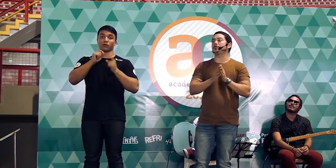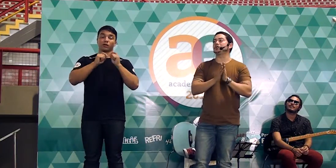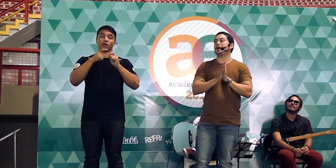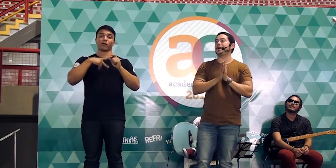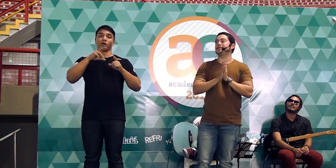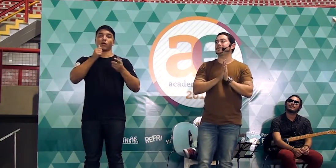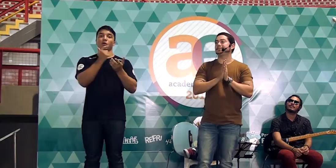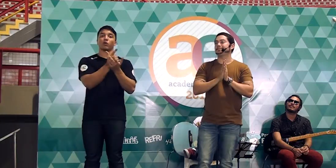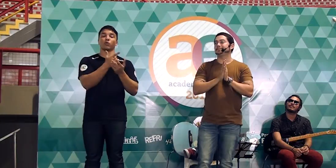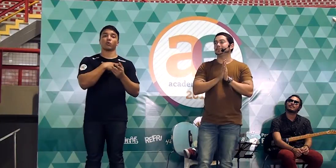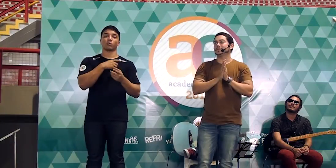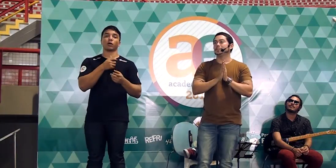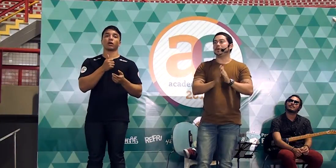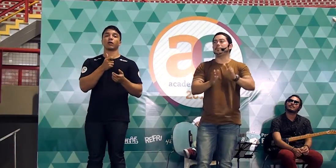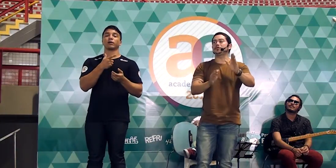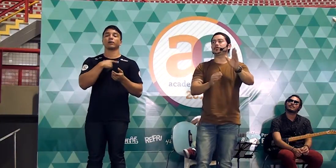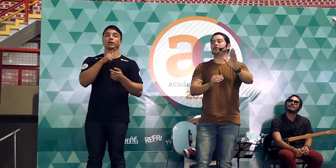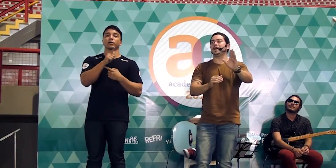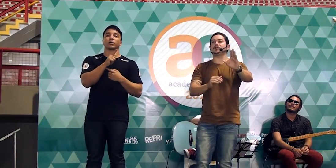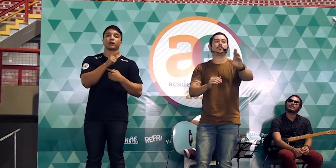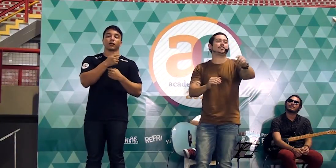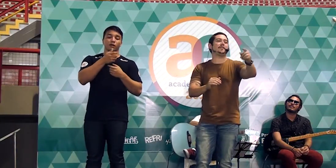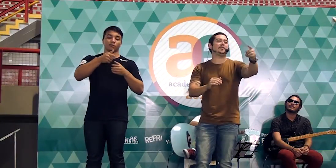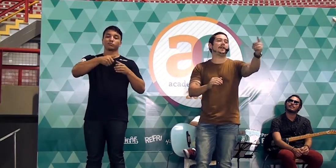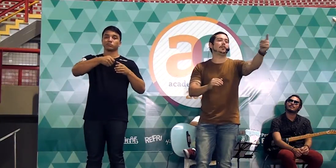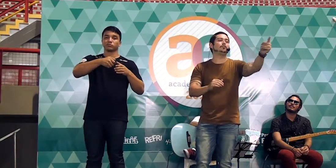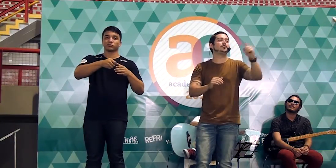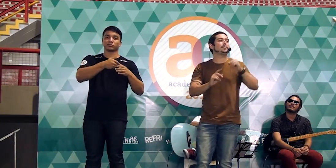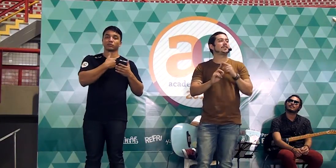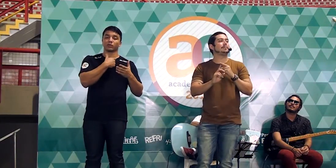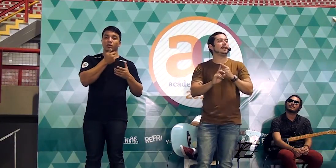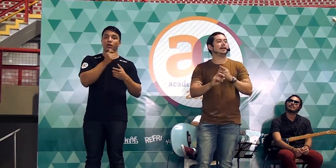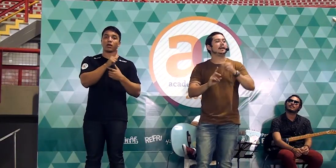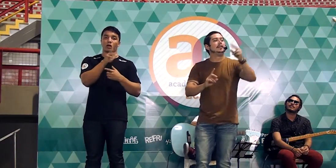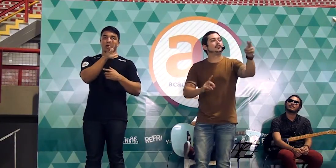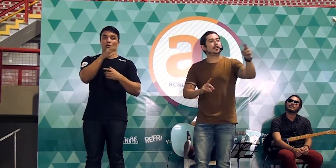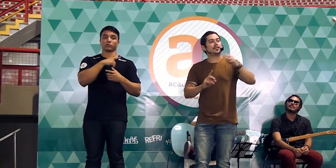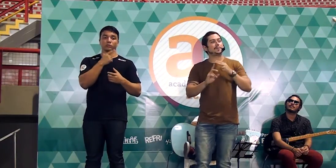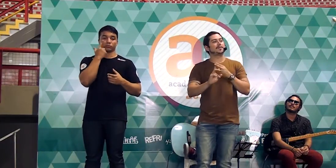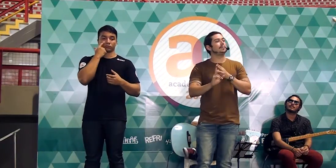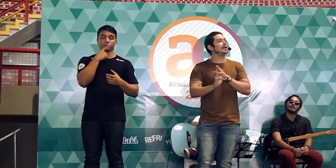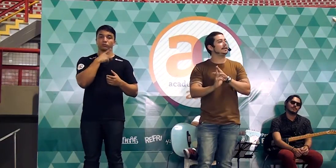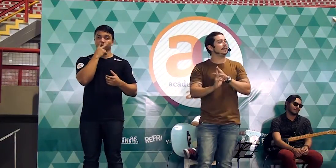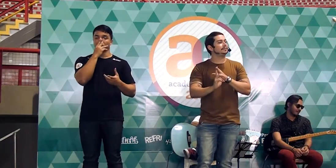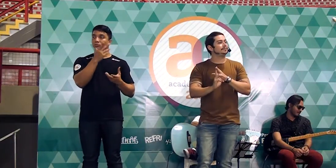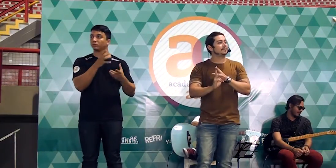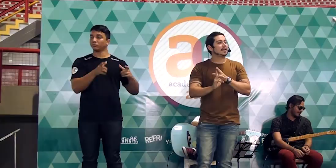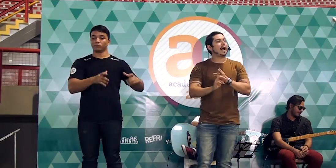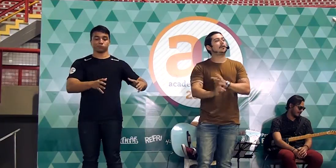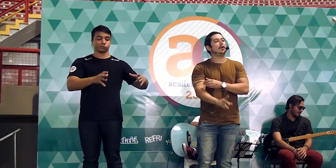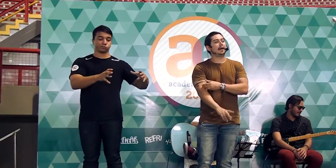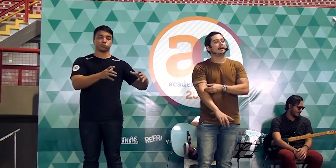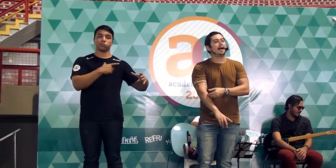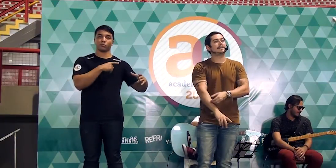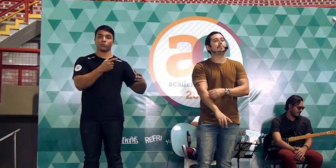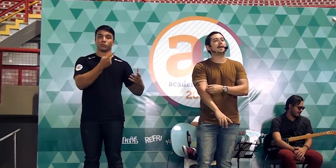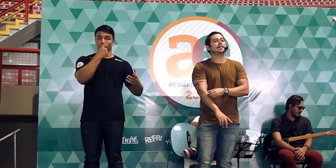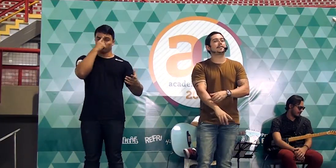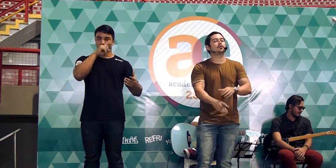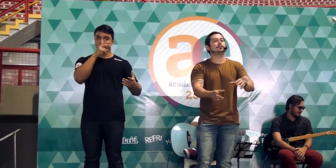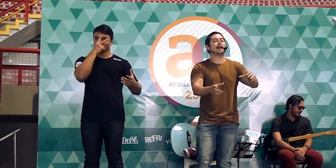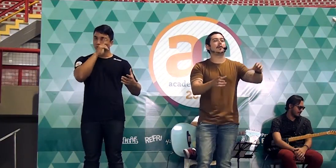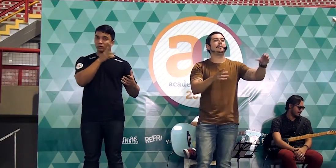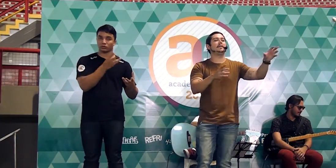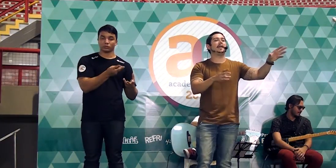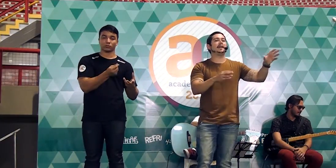comprar o botijão de gás. Porque o botijão de gás só estava à venda um dia por semana, 2 dias por semana. Agora, as